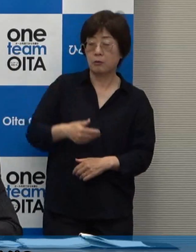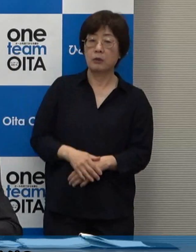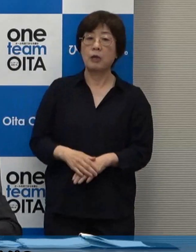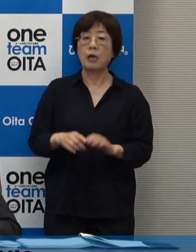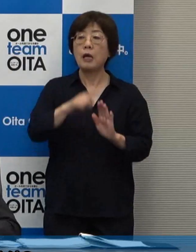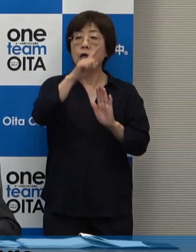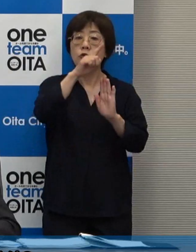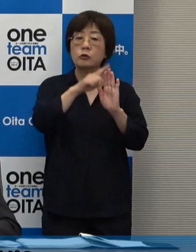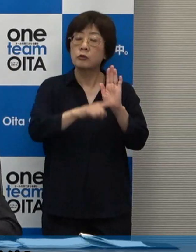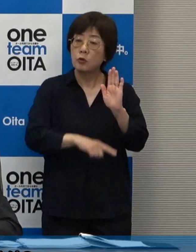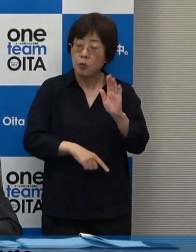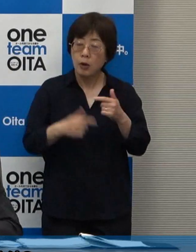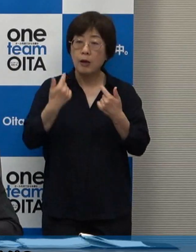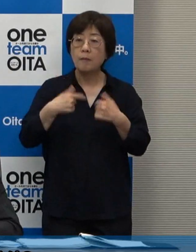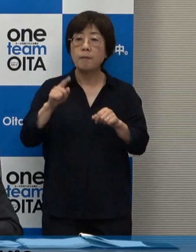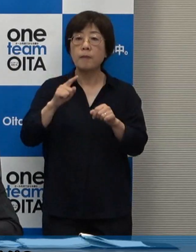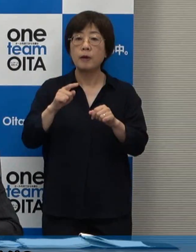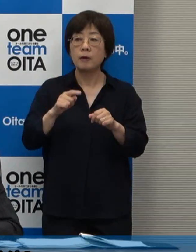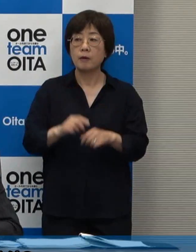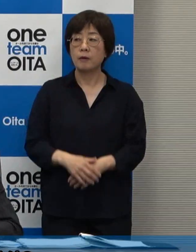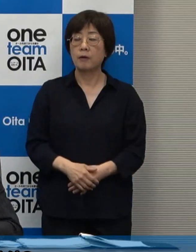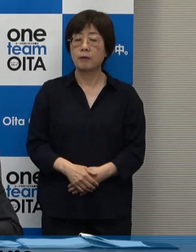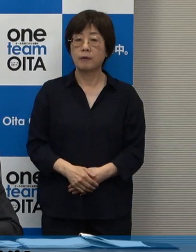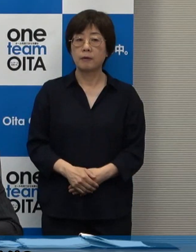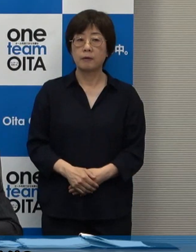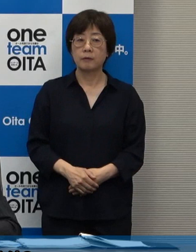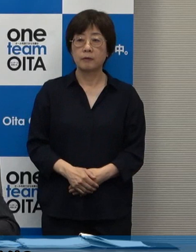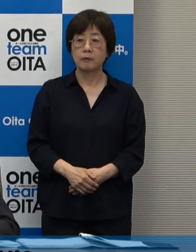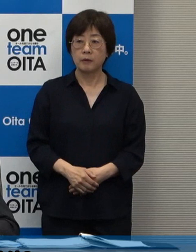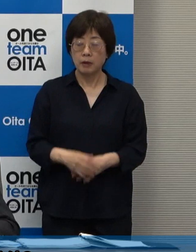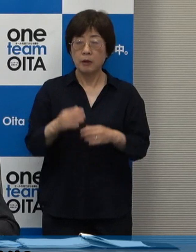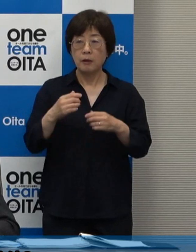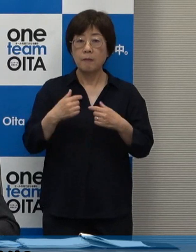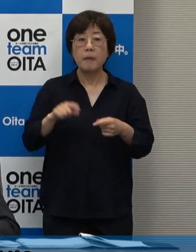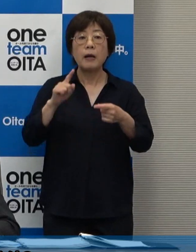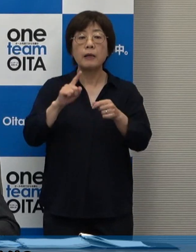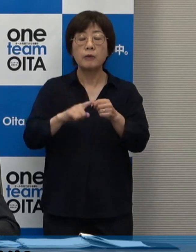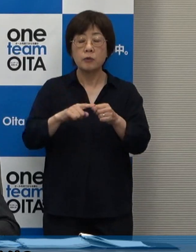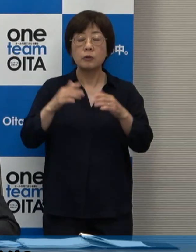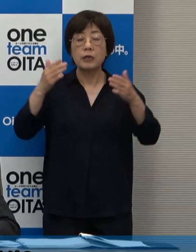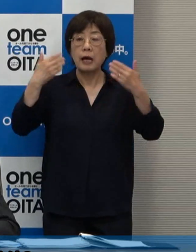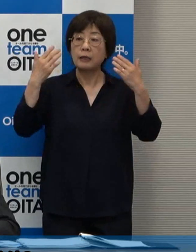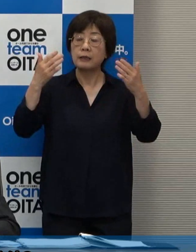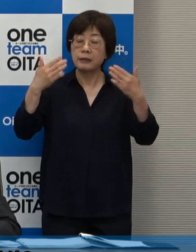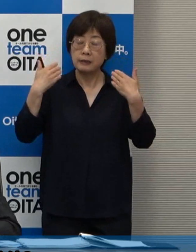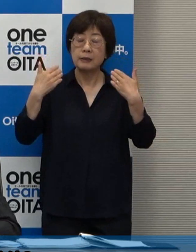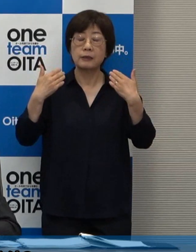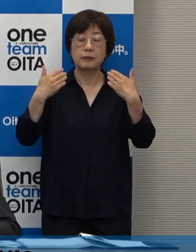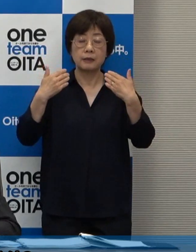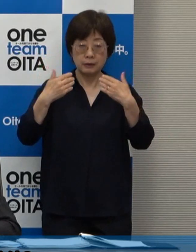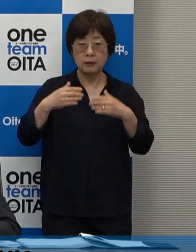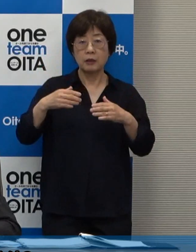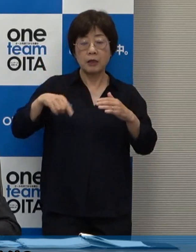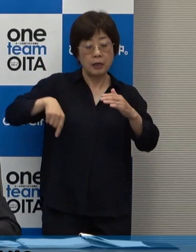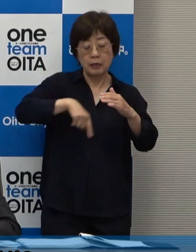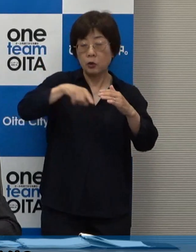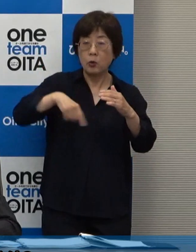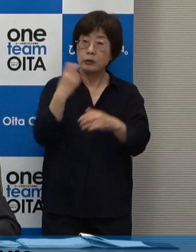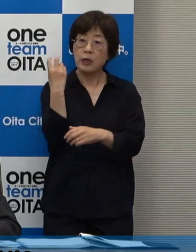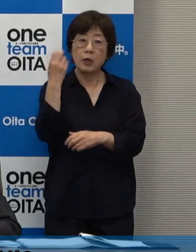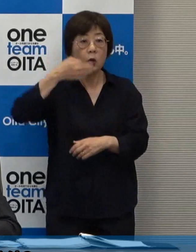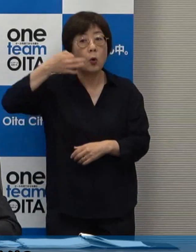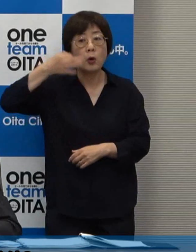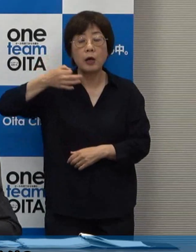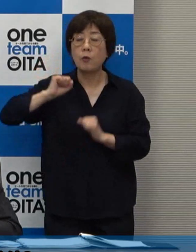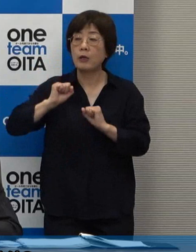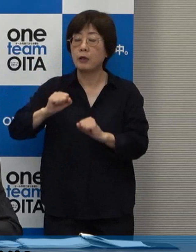れ毎年度秋から行政評価ってやってるんですかね。毎年度そうです